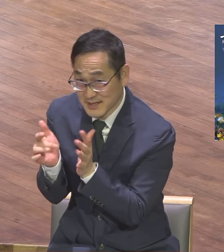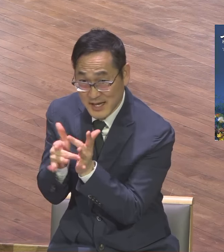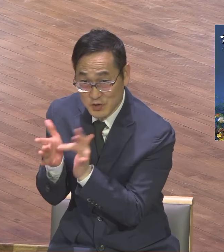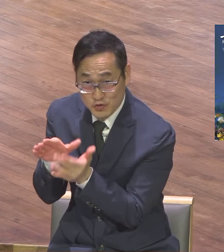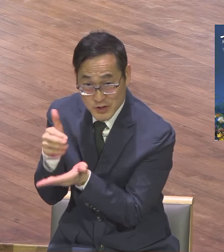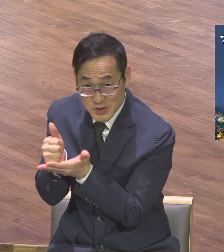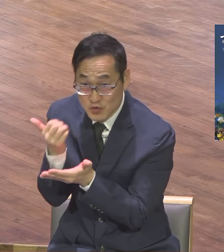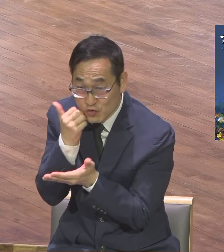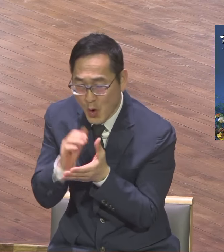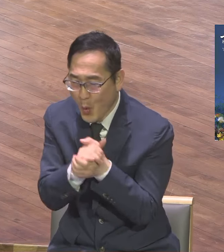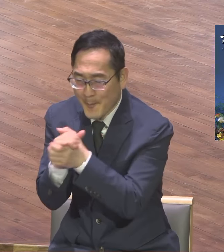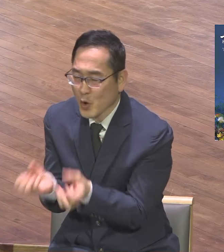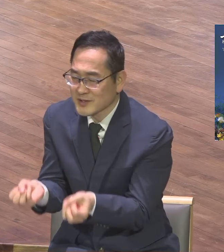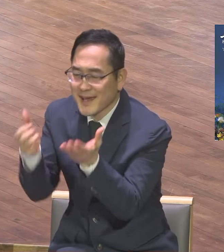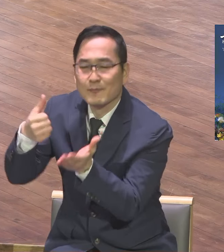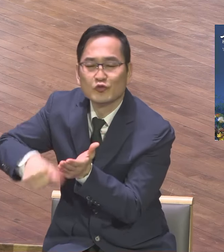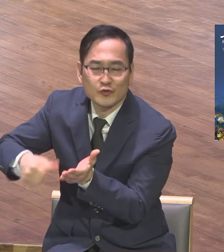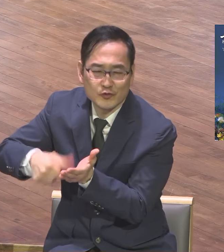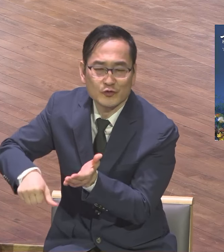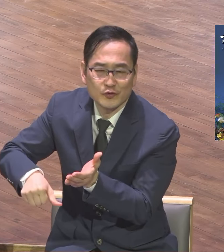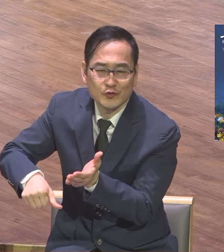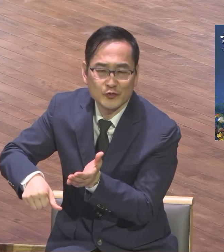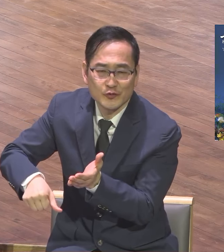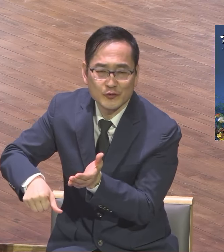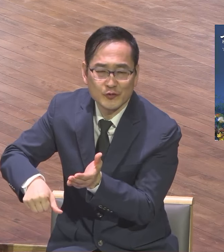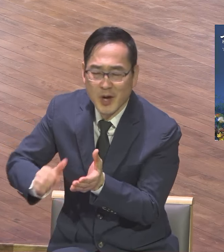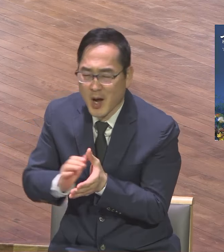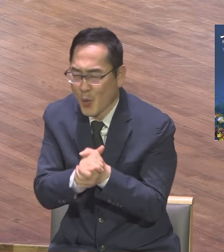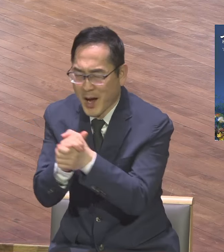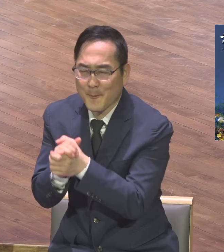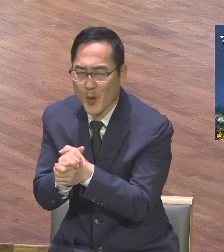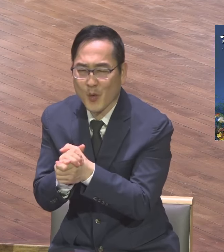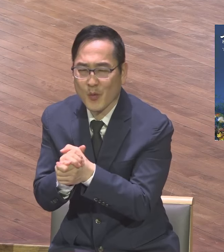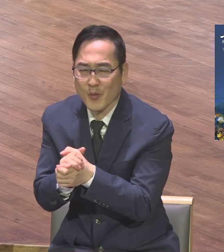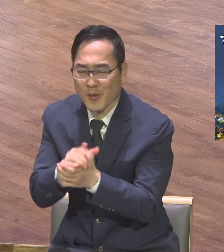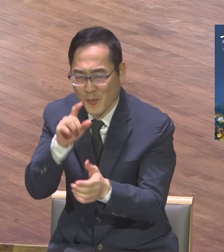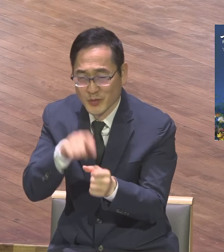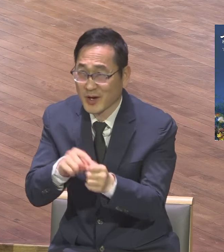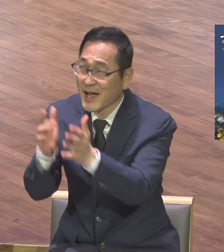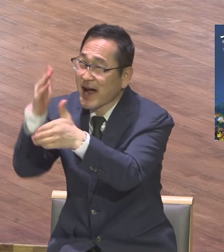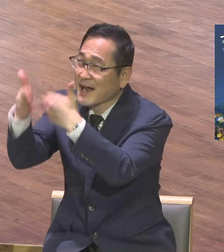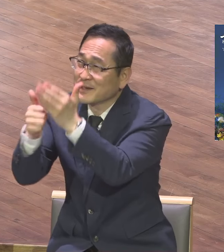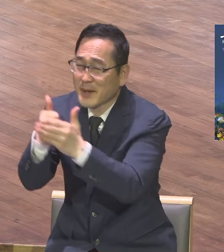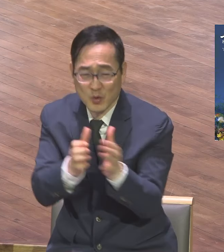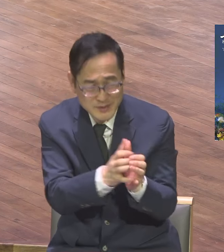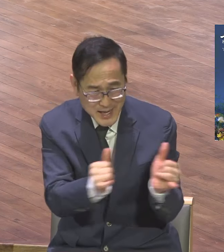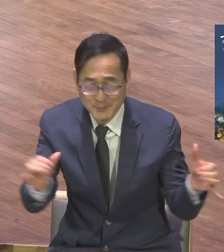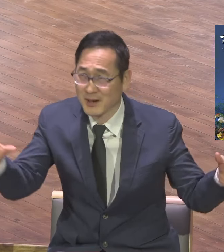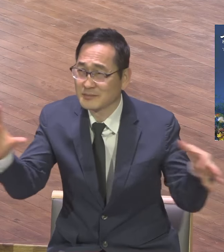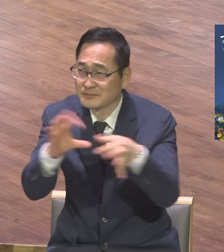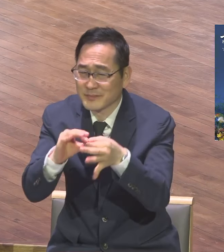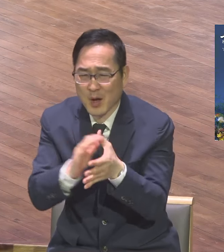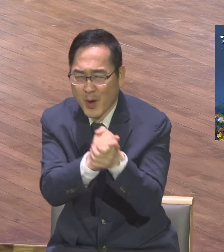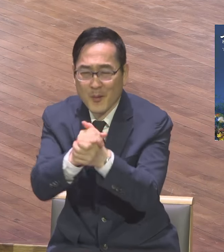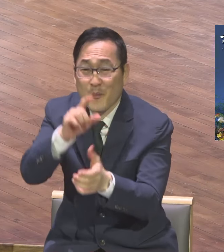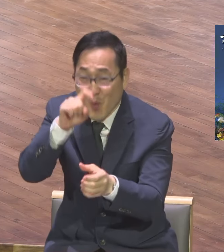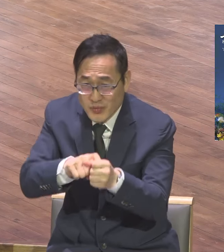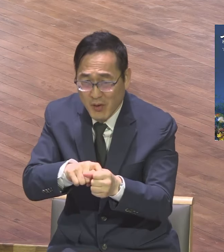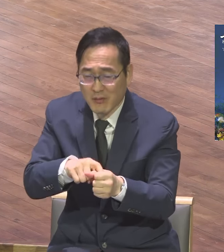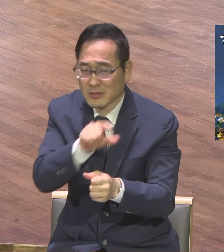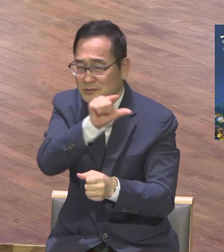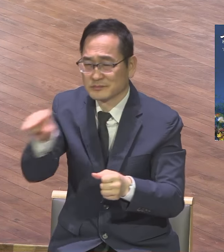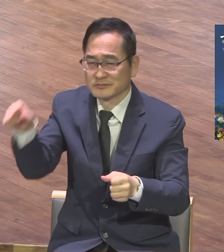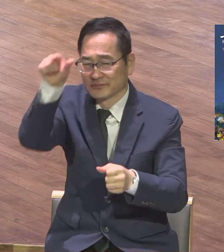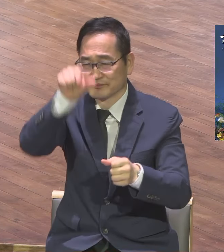우리를 회복시키기 위해서 친히 화목 제물이 되셨다. 레위기 7장에 보면 화목